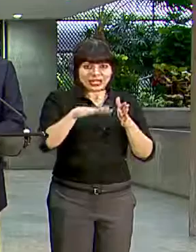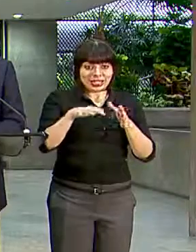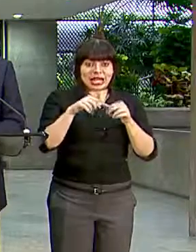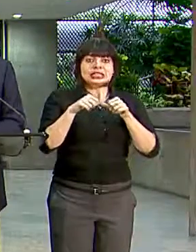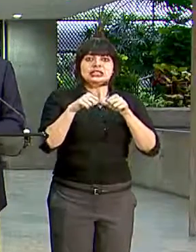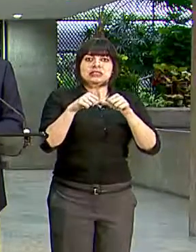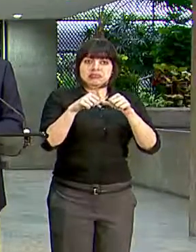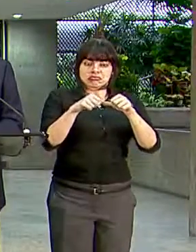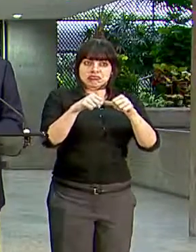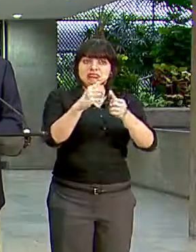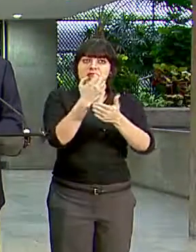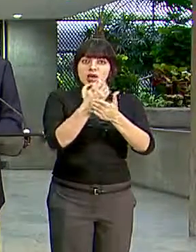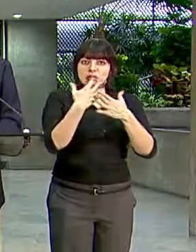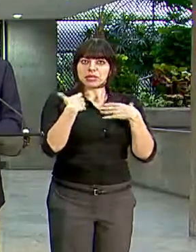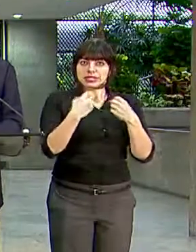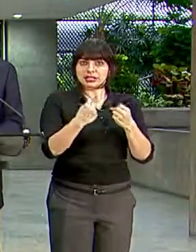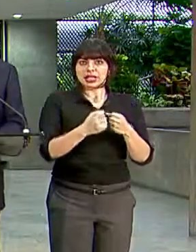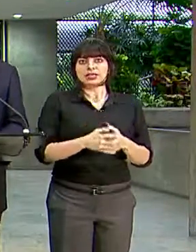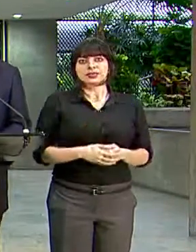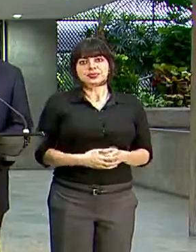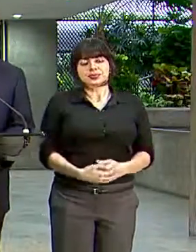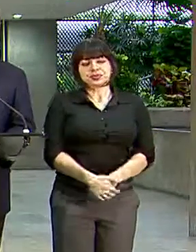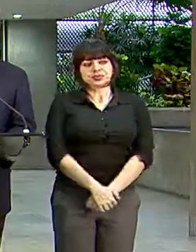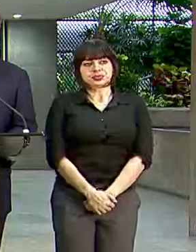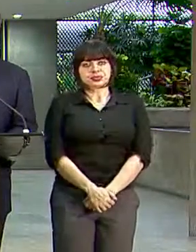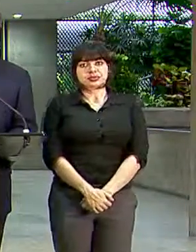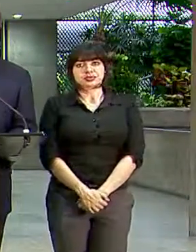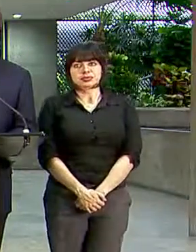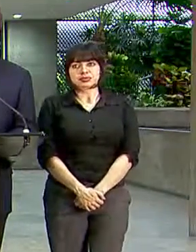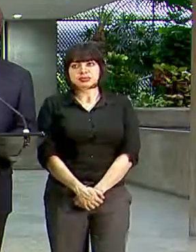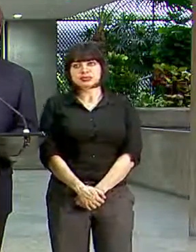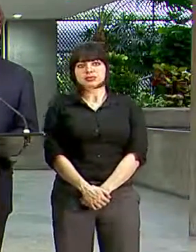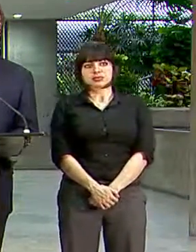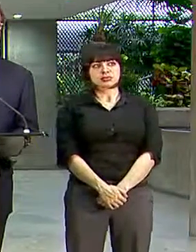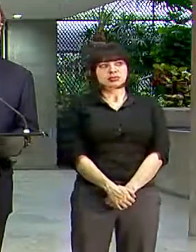siga siendo una economía sana. Sí,